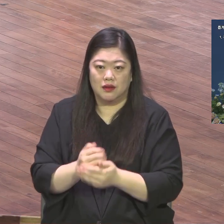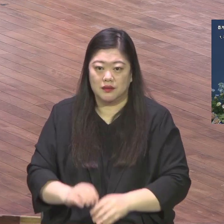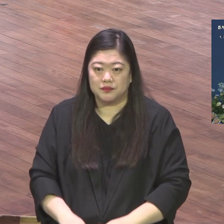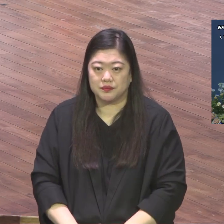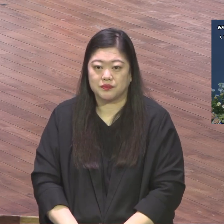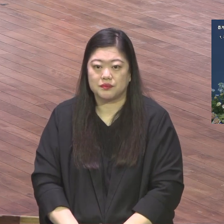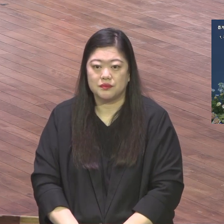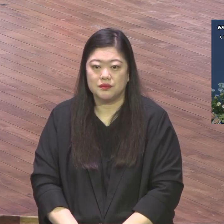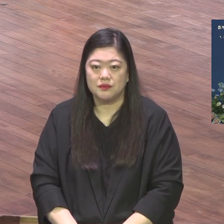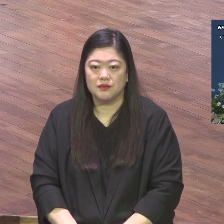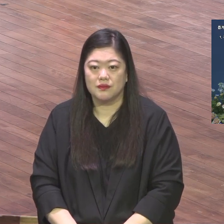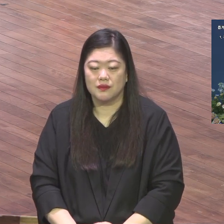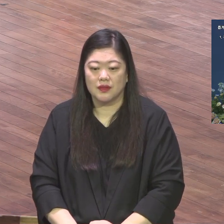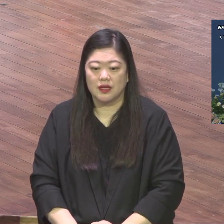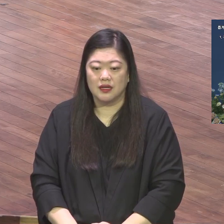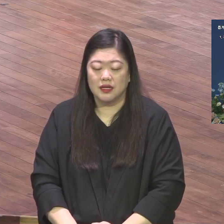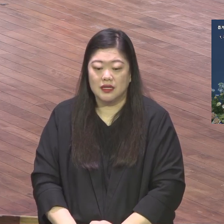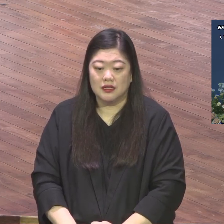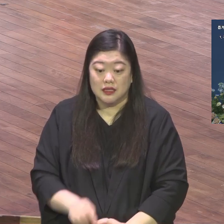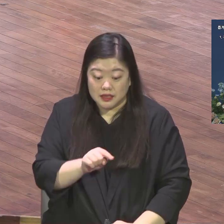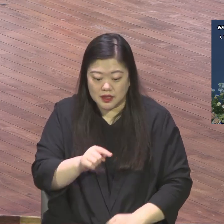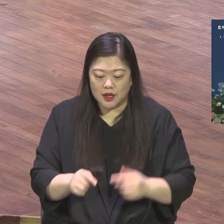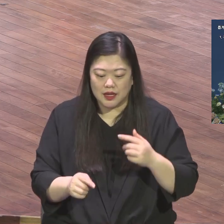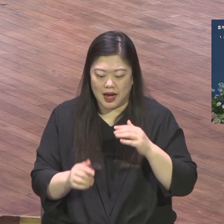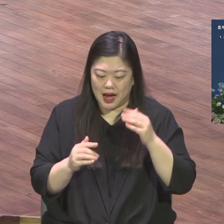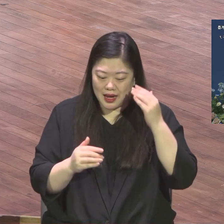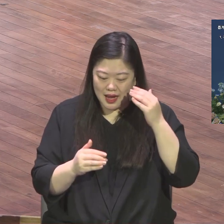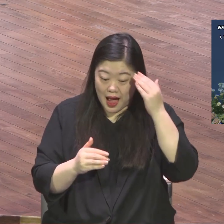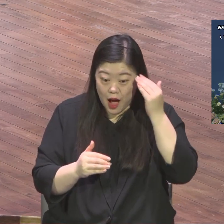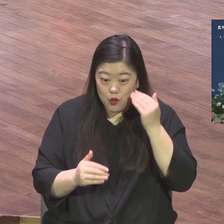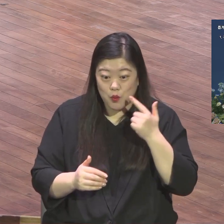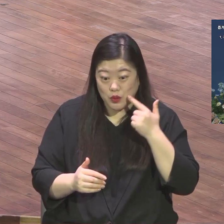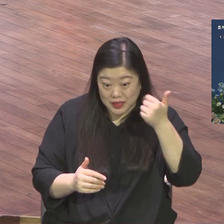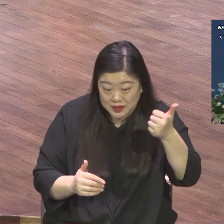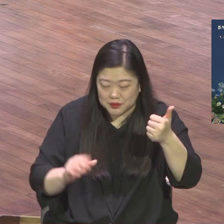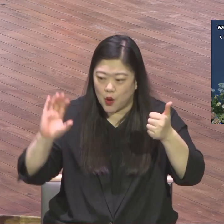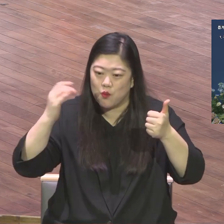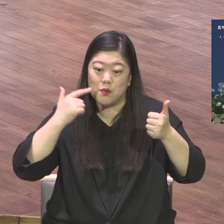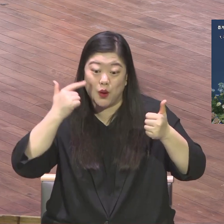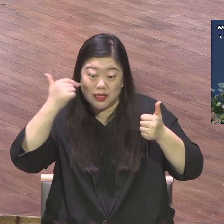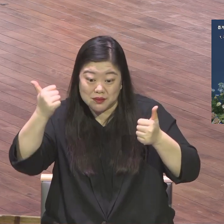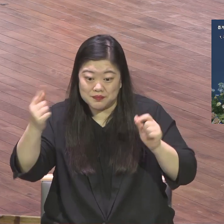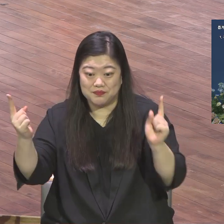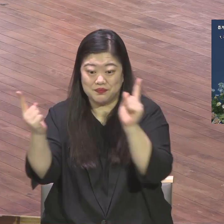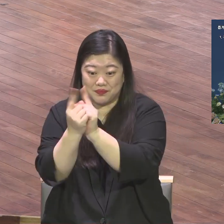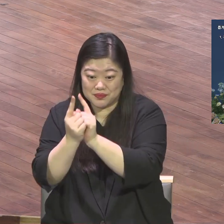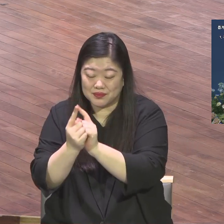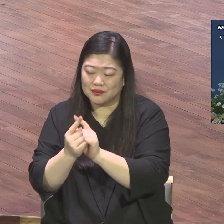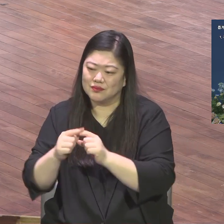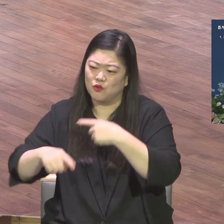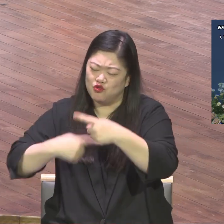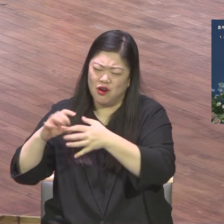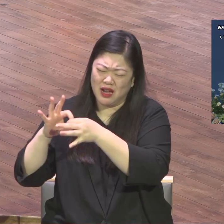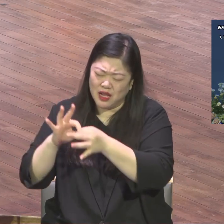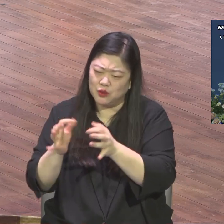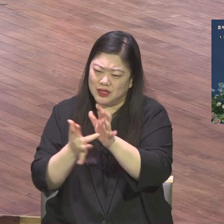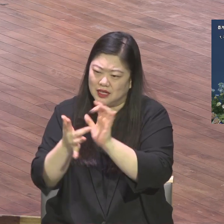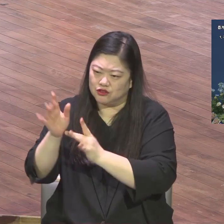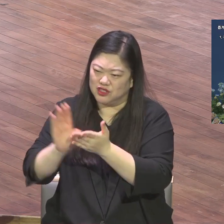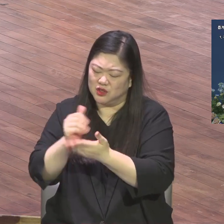목사님 만날 때마다 계속 만남이 집중적으로 훈련시키는데 만날 때마다 하나만 말해, 예수가